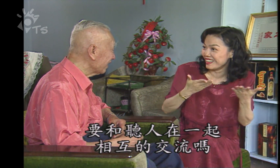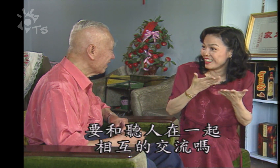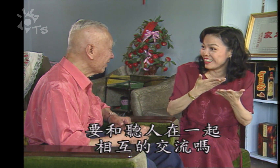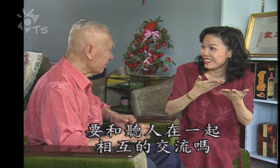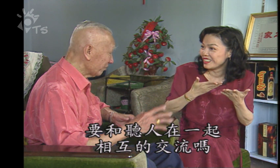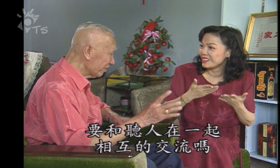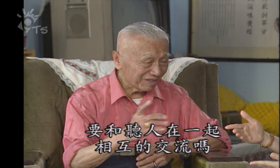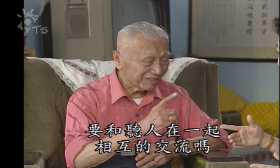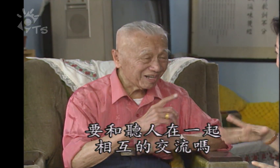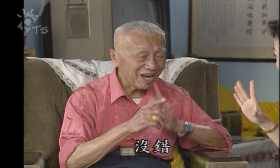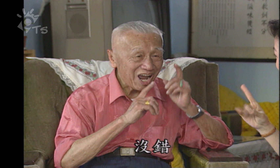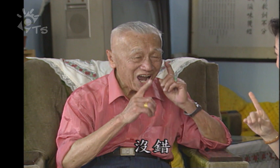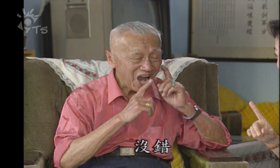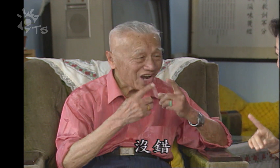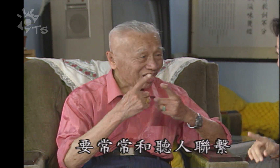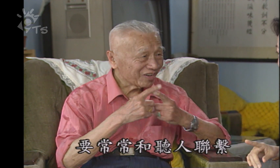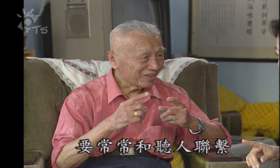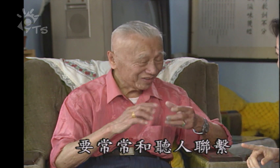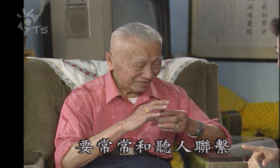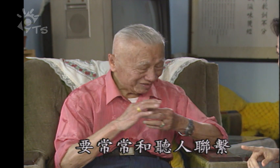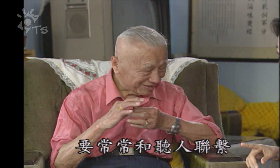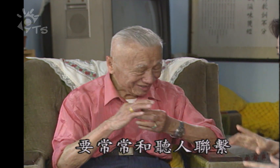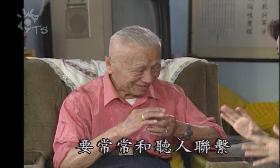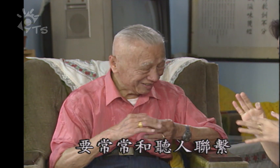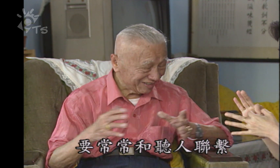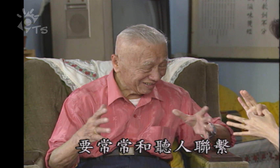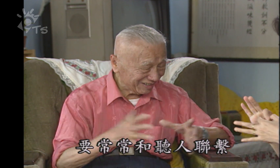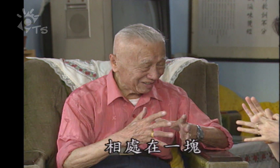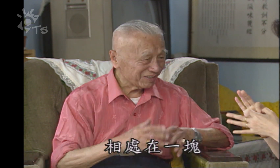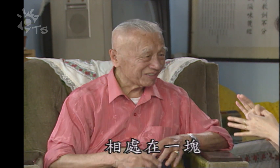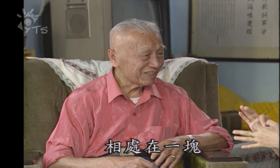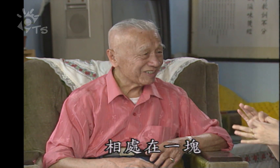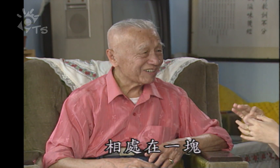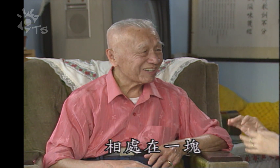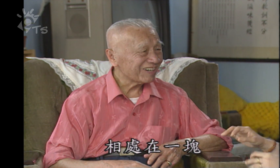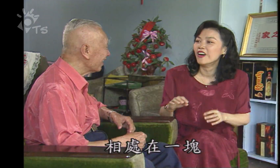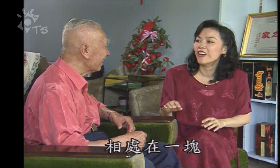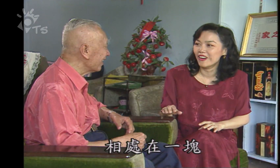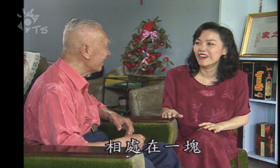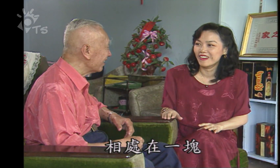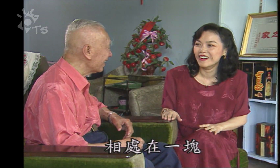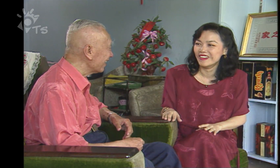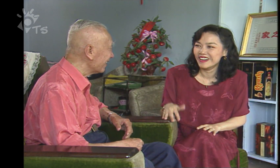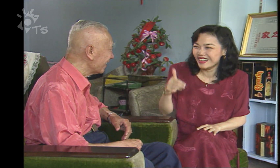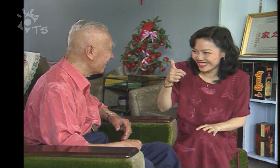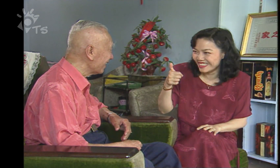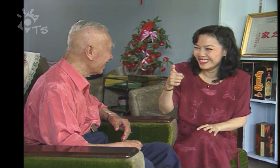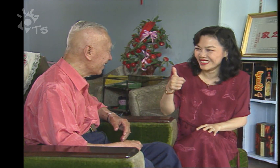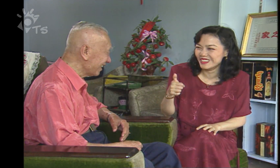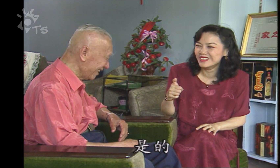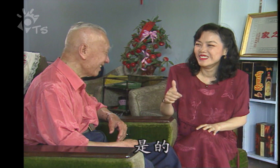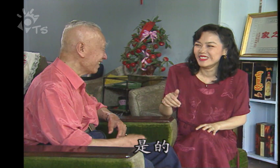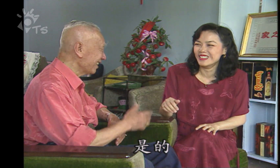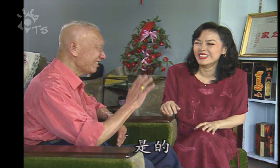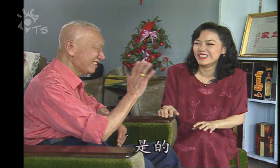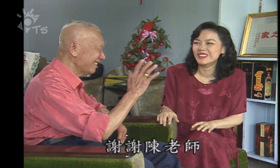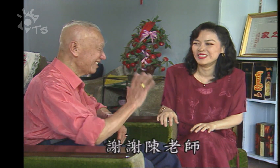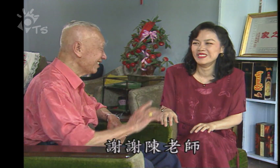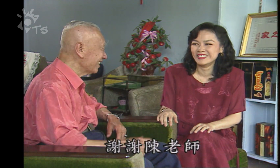吗？ 没错，要常常跟听人联系，相处在一块。 是，哦，是的，是的，谢谢陈老师。 不客